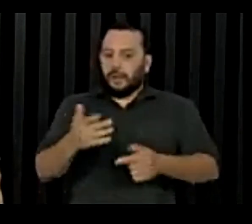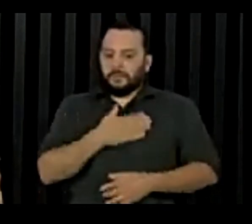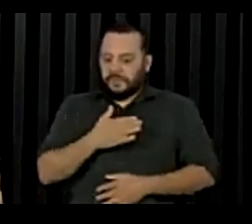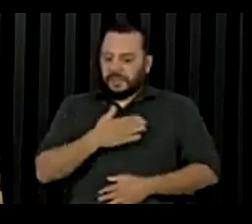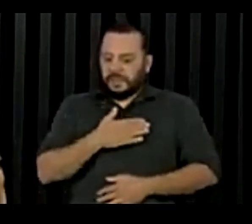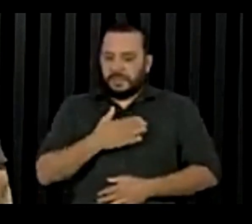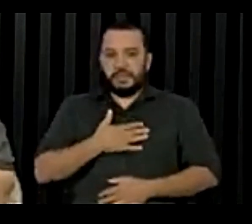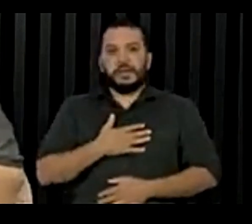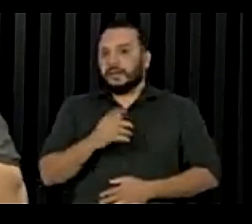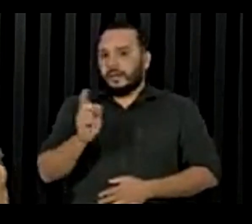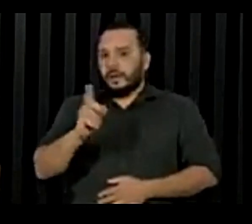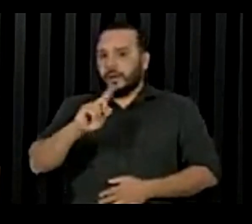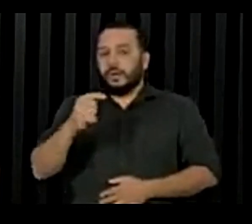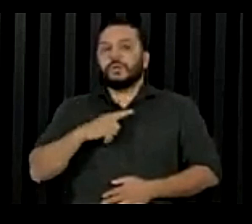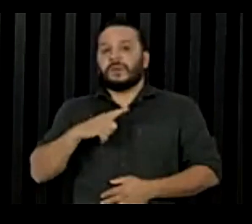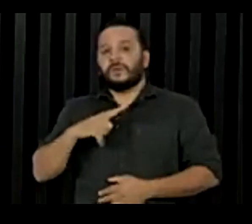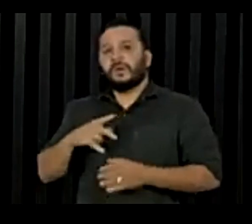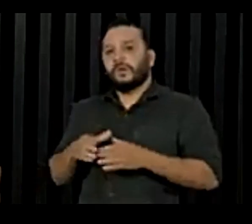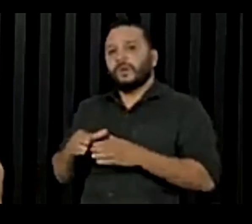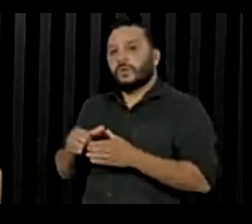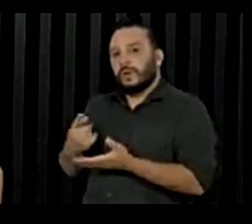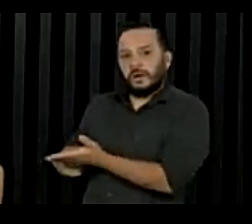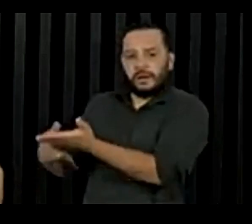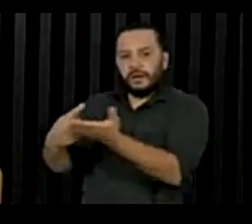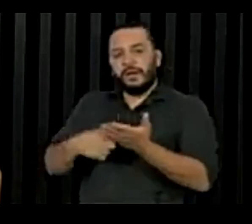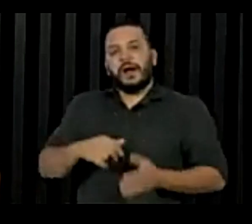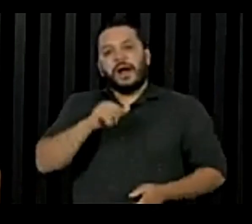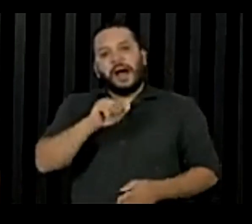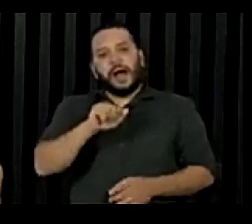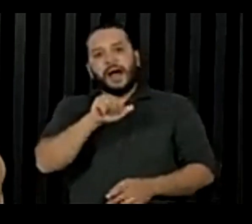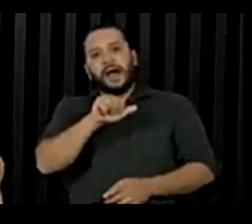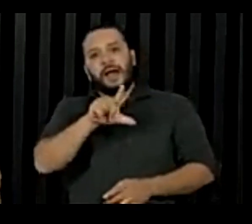Felipe Neto. Aquilo foi uma ação coletiva. A Alessandra Ruiz,